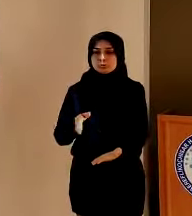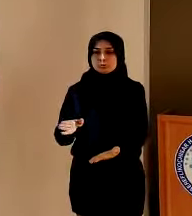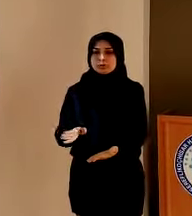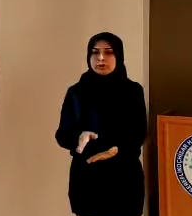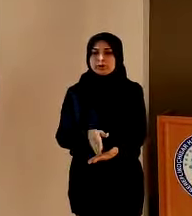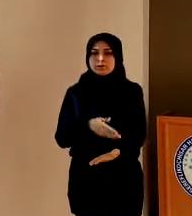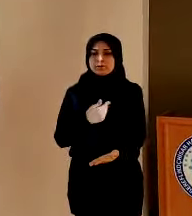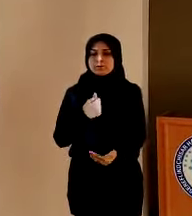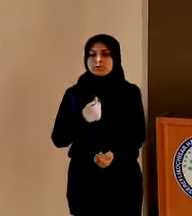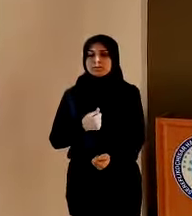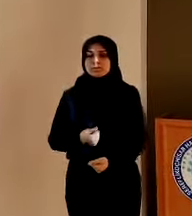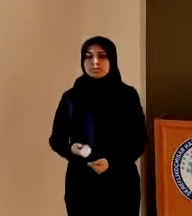süpürge,